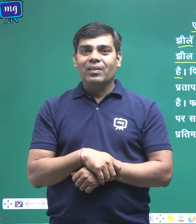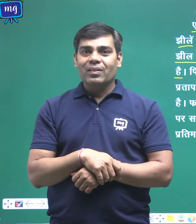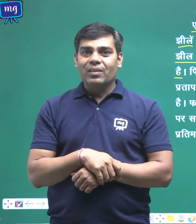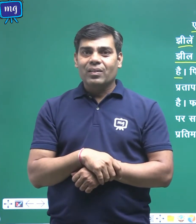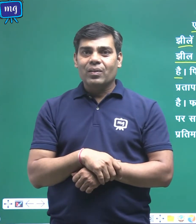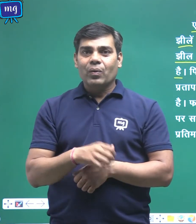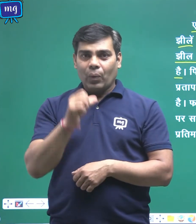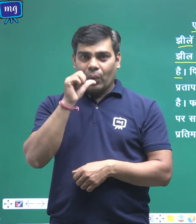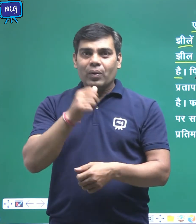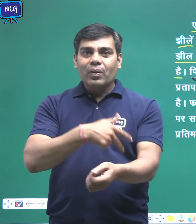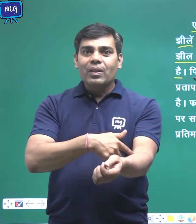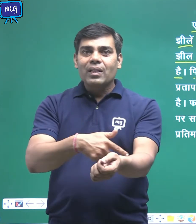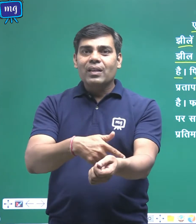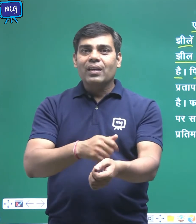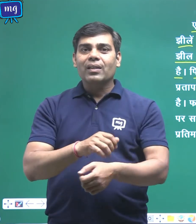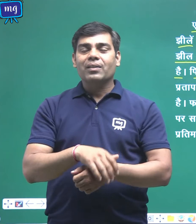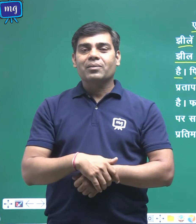पिछोला झील के